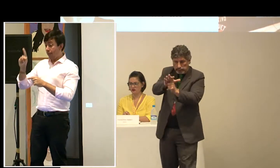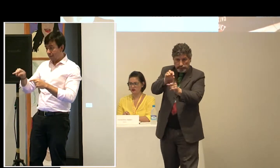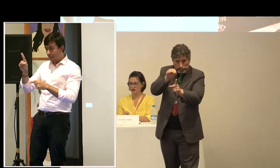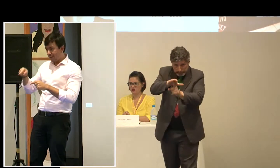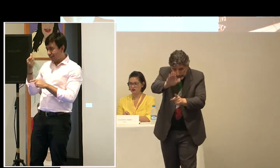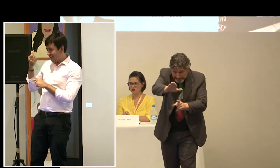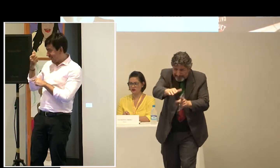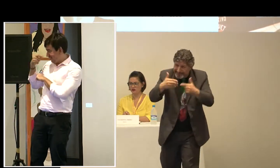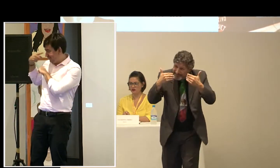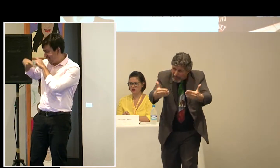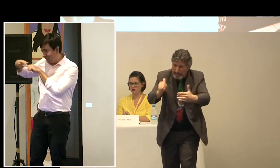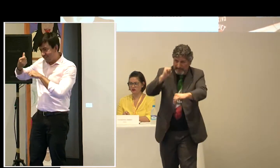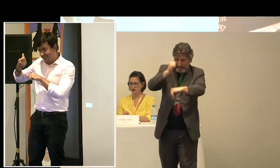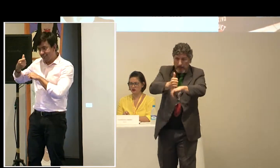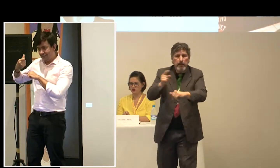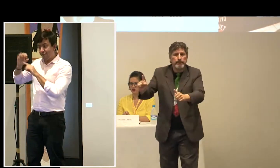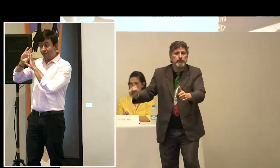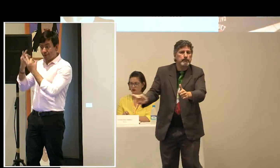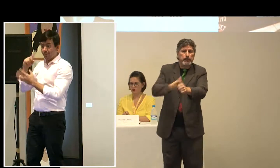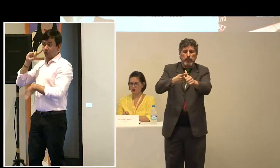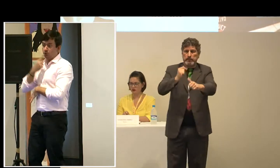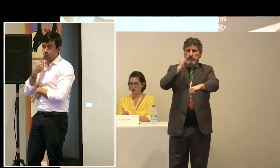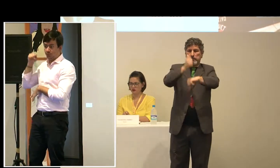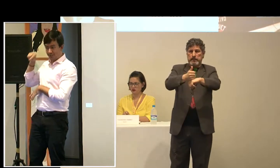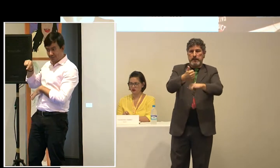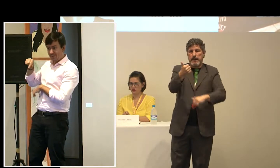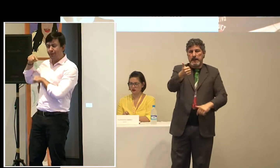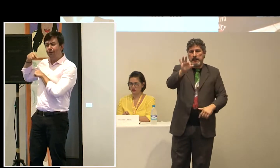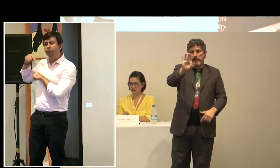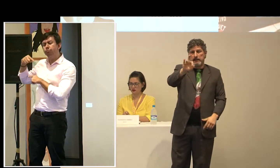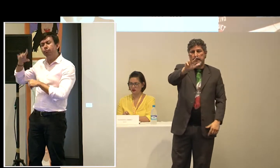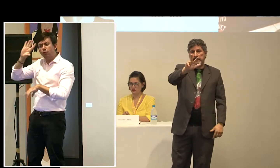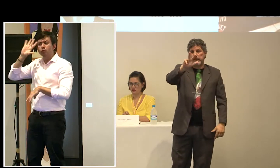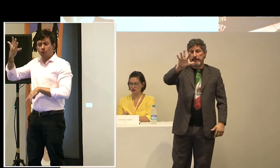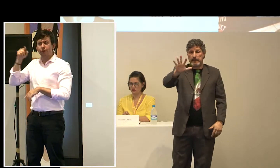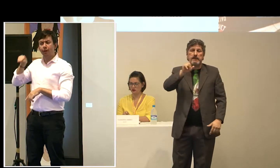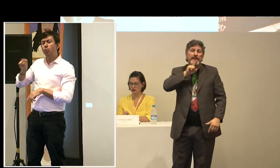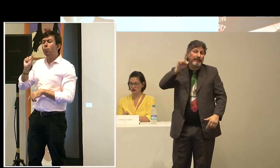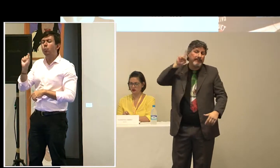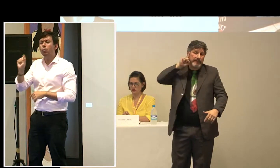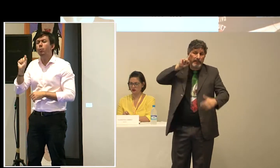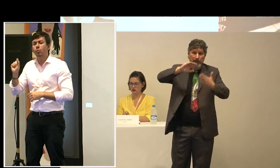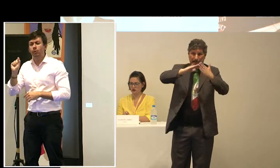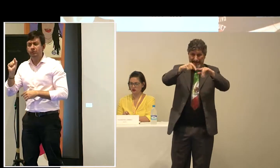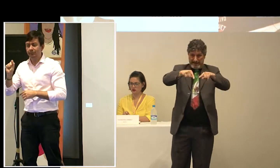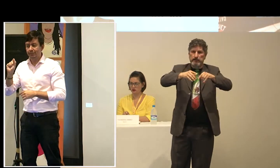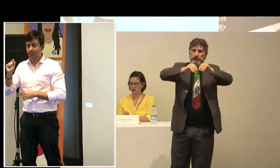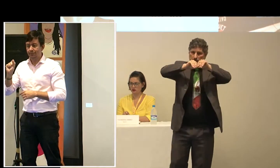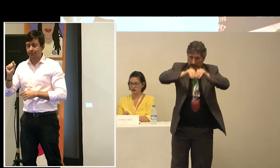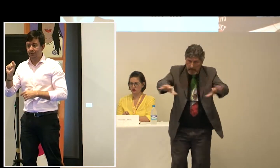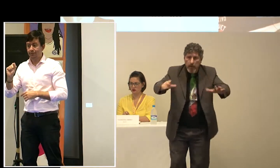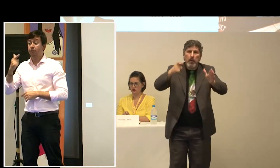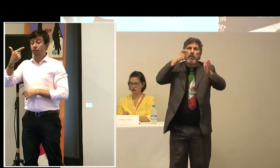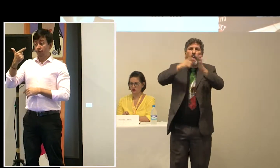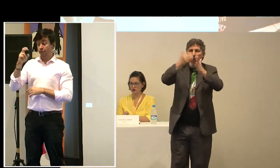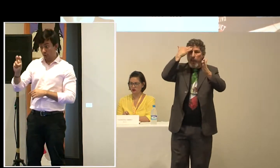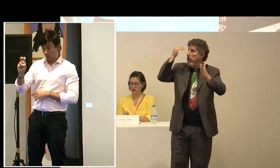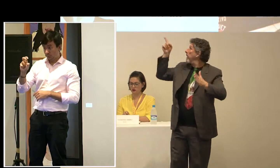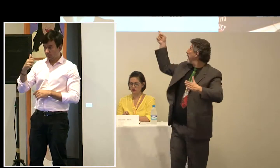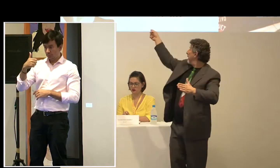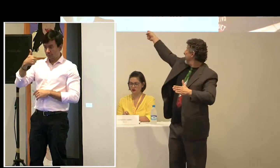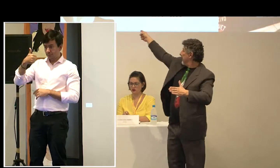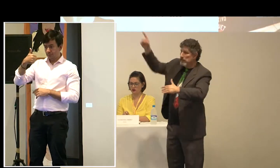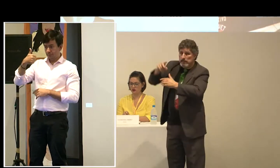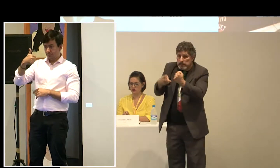Temos algumas gerações de surdos que passaram por ali.